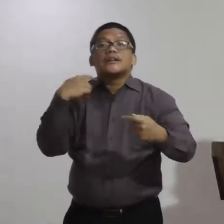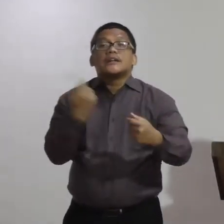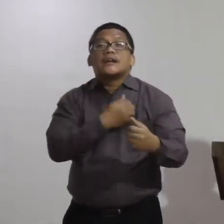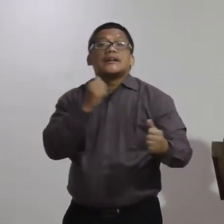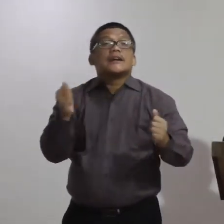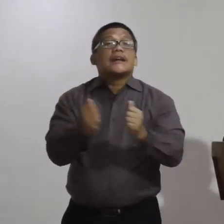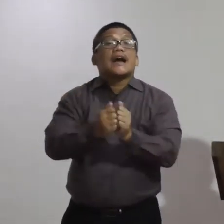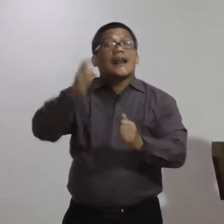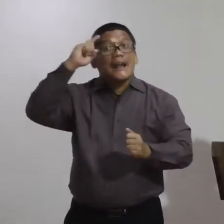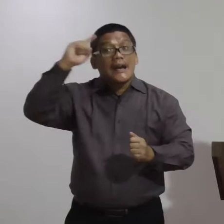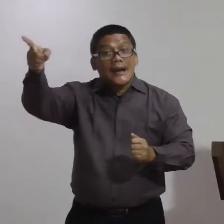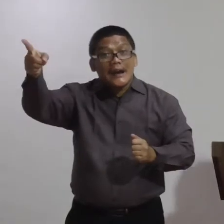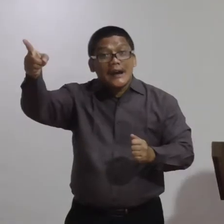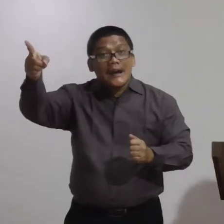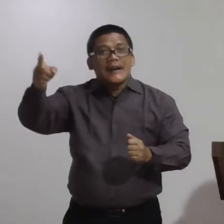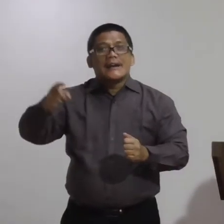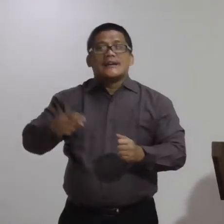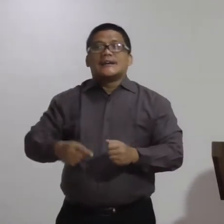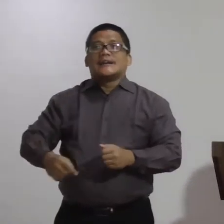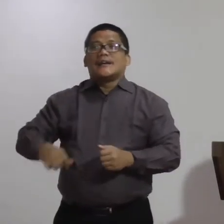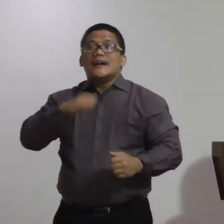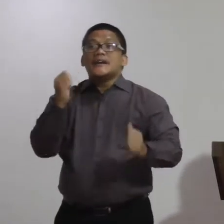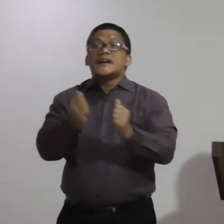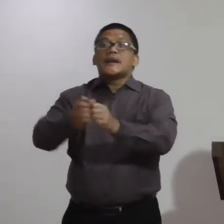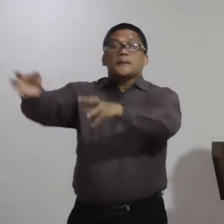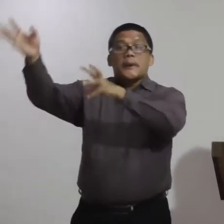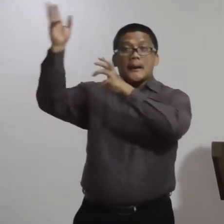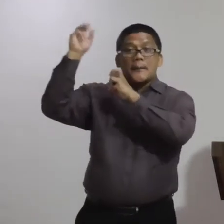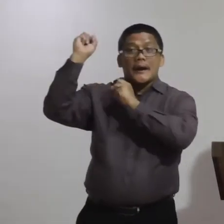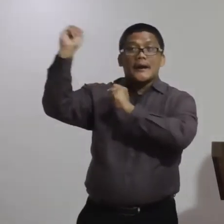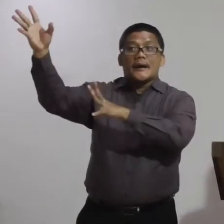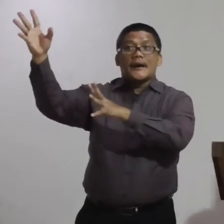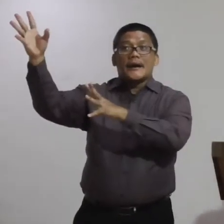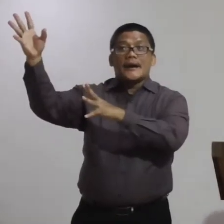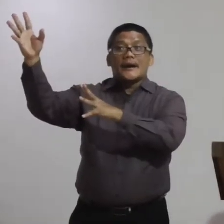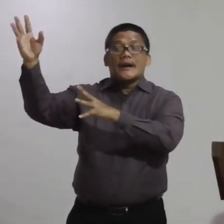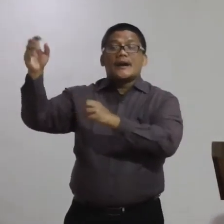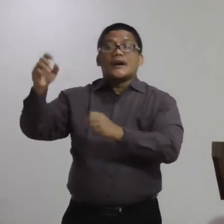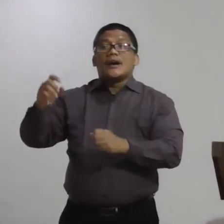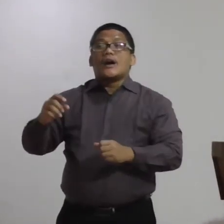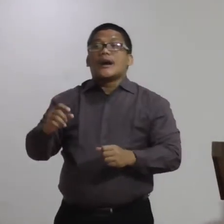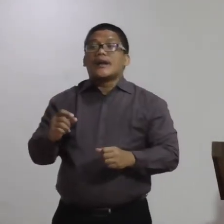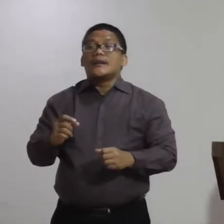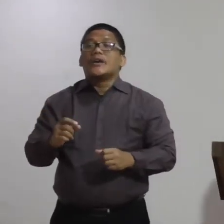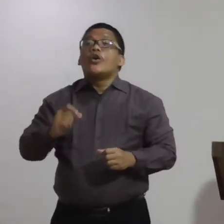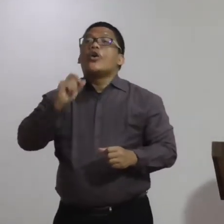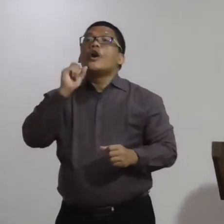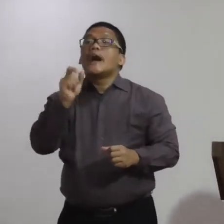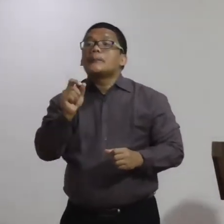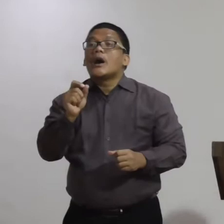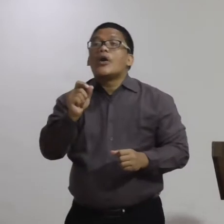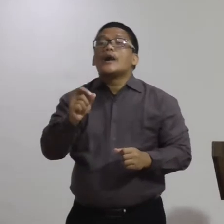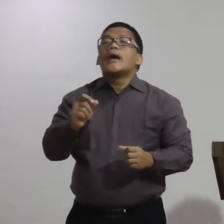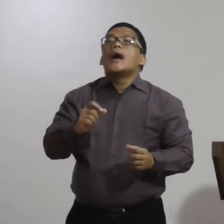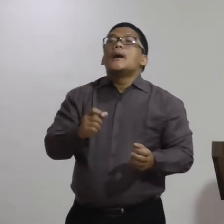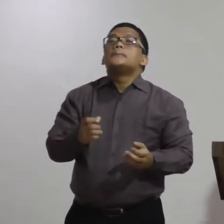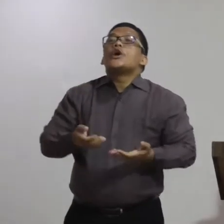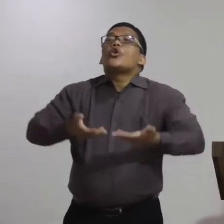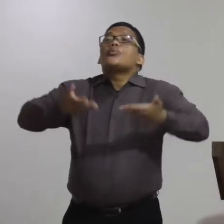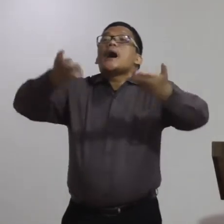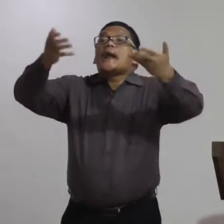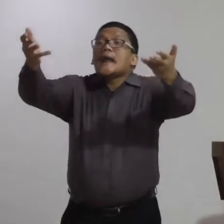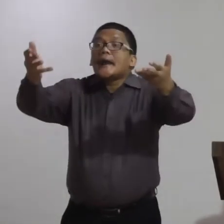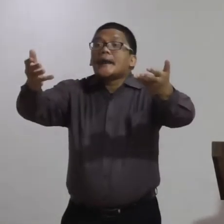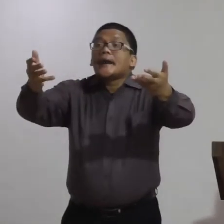dirinya, dengan Bapa di surga, oleh karena pengorbanan Yesus Kristus. Nah, dikatakan tadi bahwa